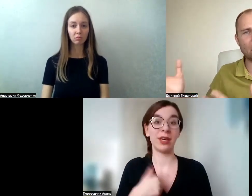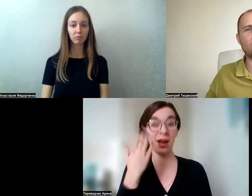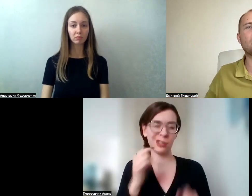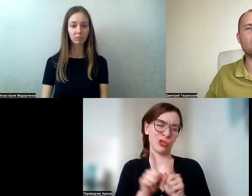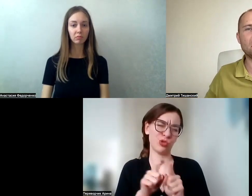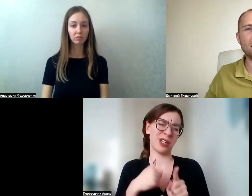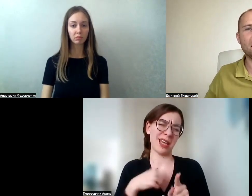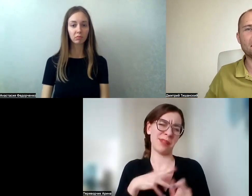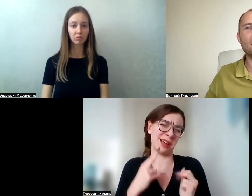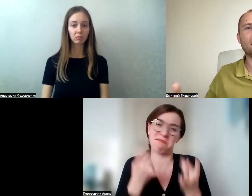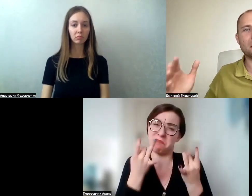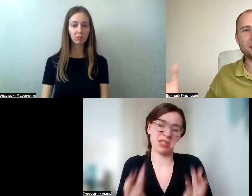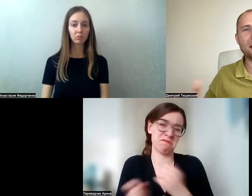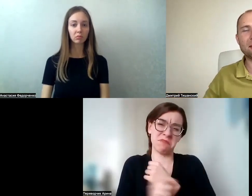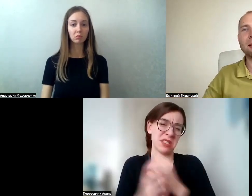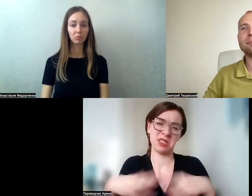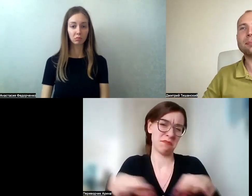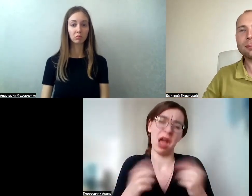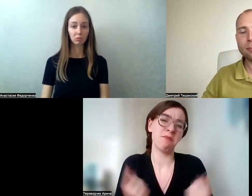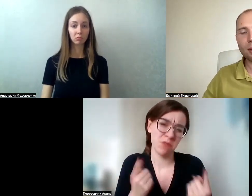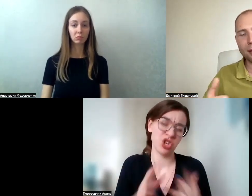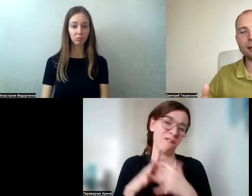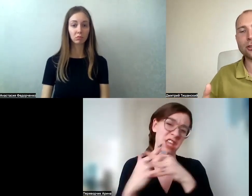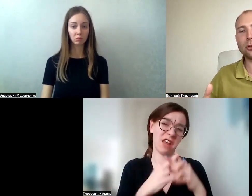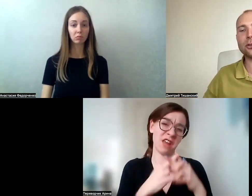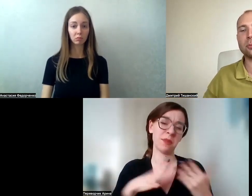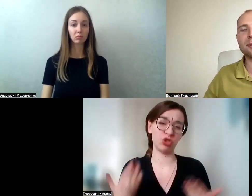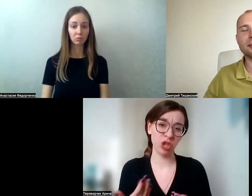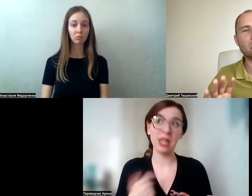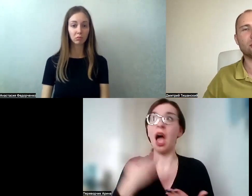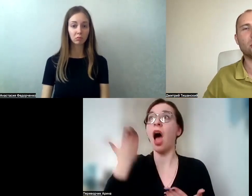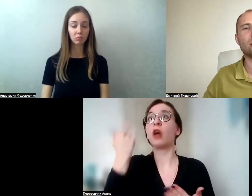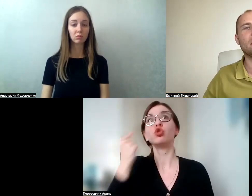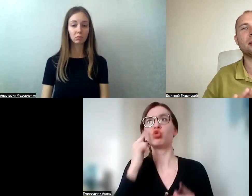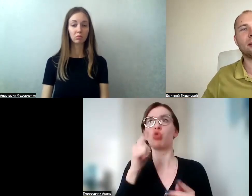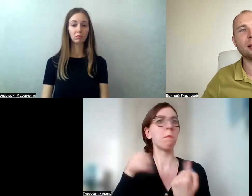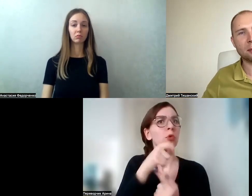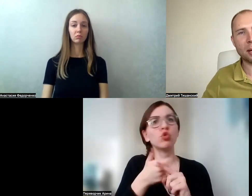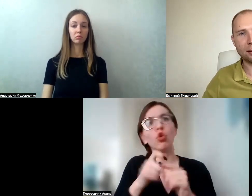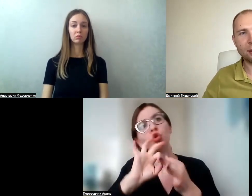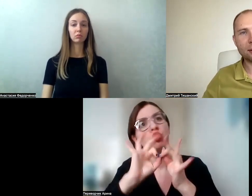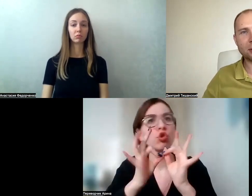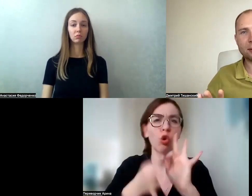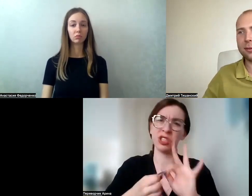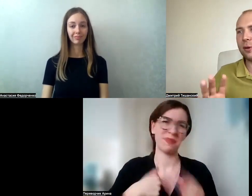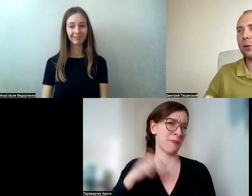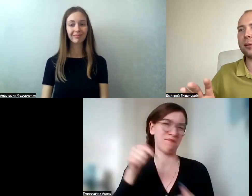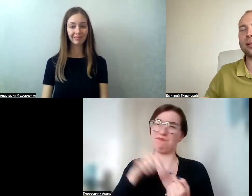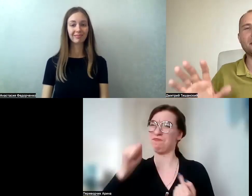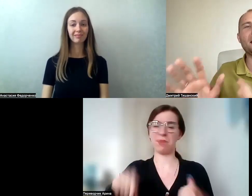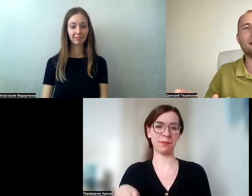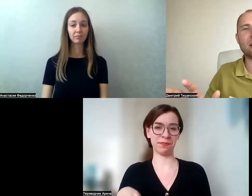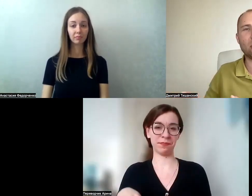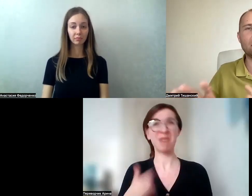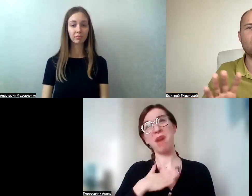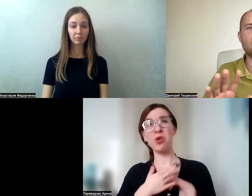из такой простой семьи, да, там из деревни. Я раньше думал, что бизнес – это очень сложно, Дима, это не для тебя. То есть твое – это